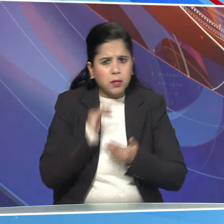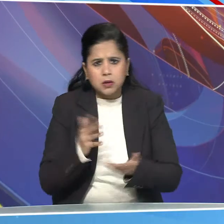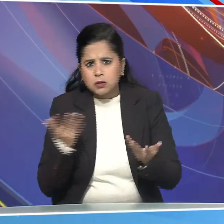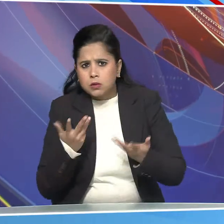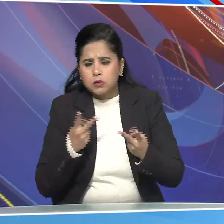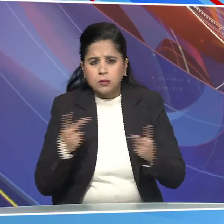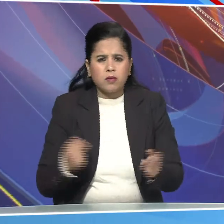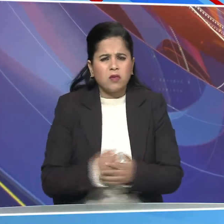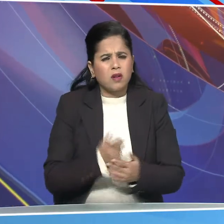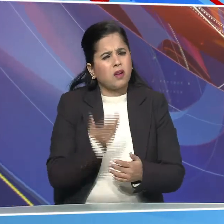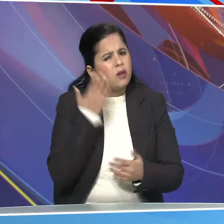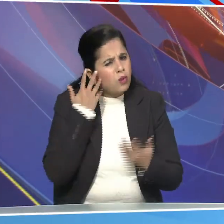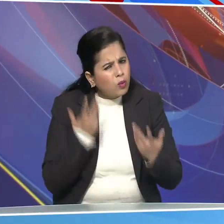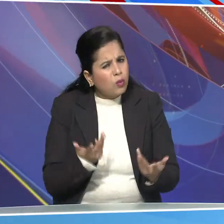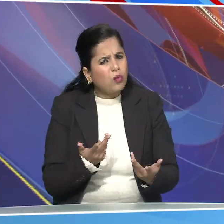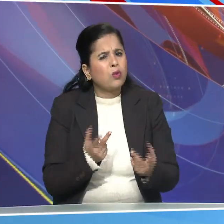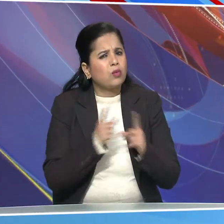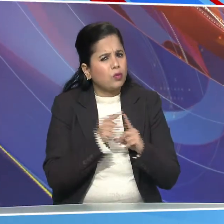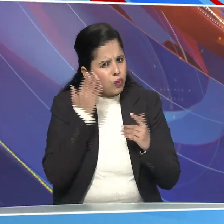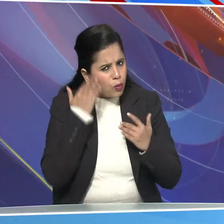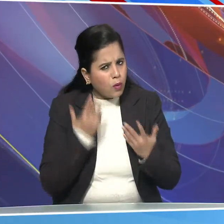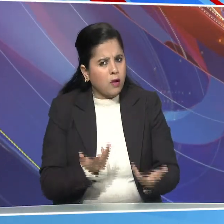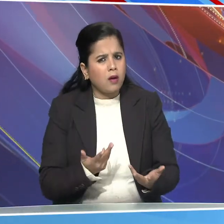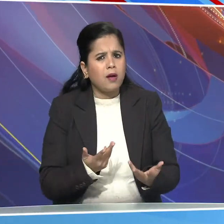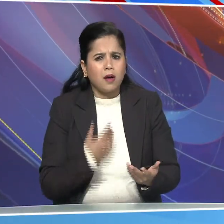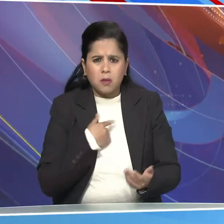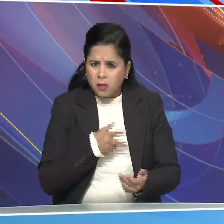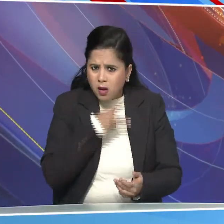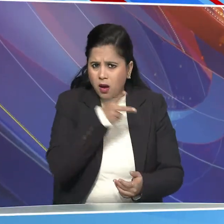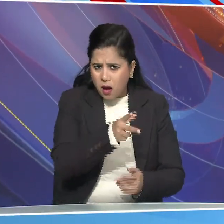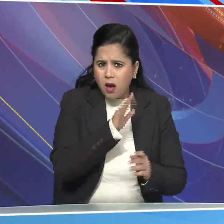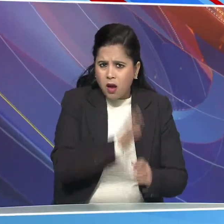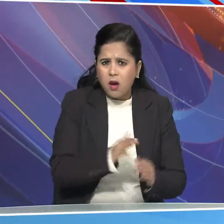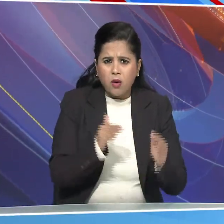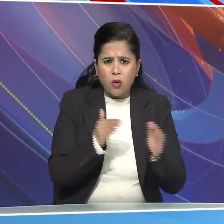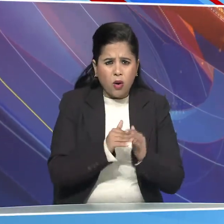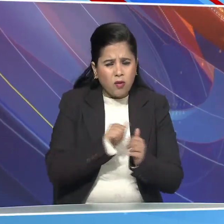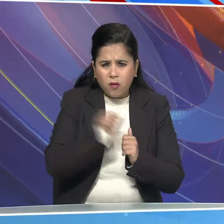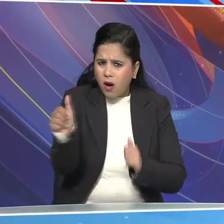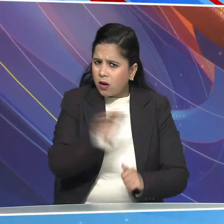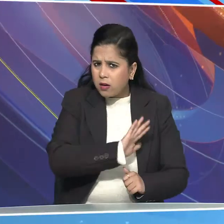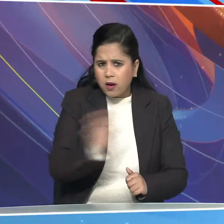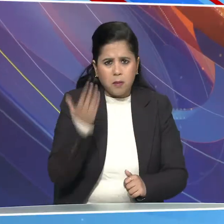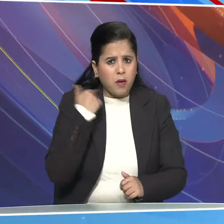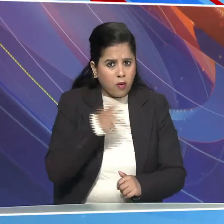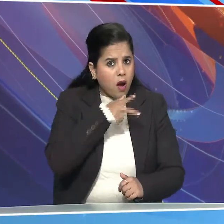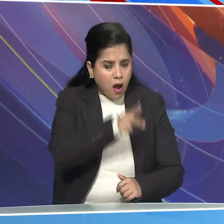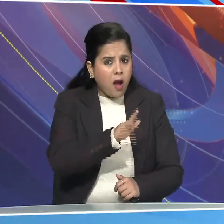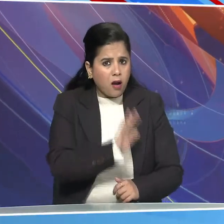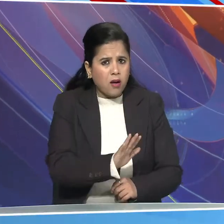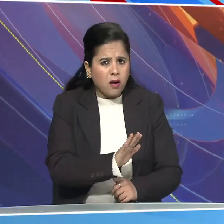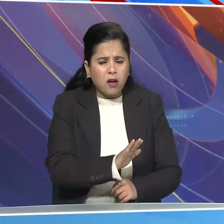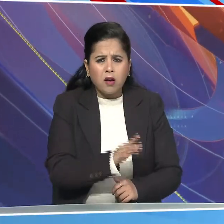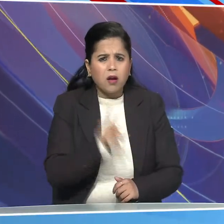क्यों करती हो तुम ऐसा तुमसे कहा था ना की घर से अधिक दूर मत जाना